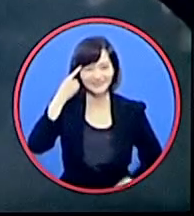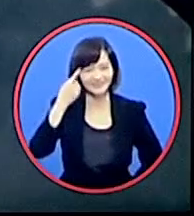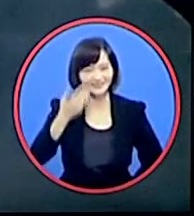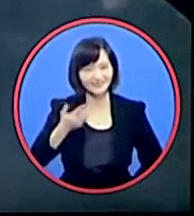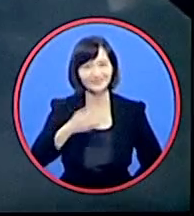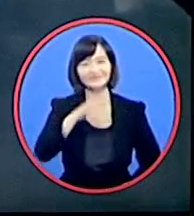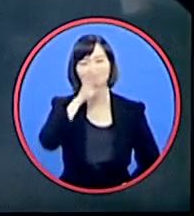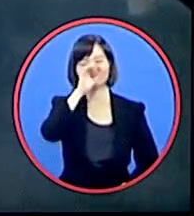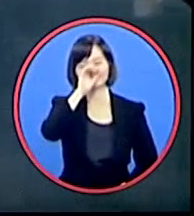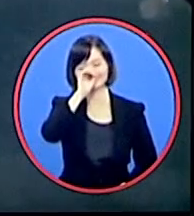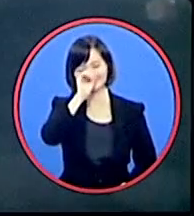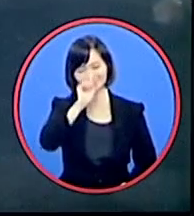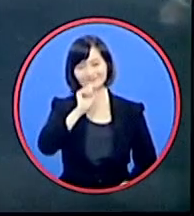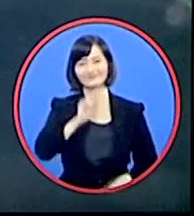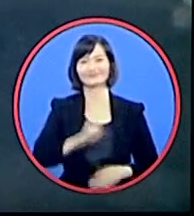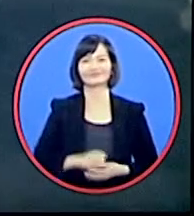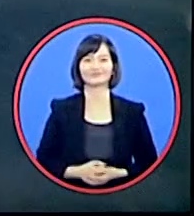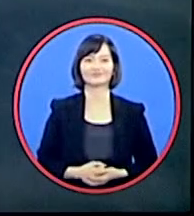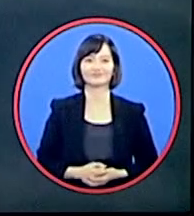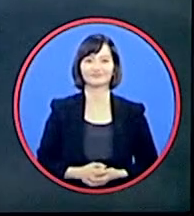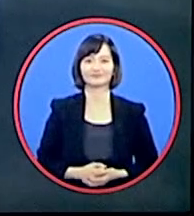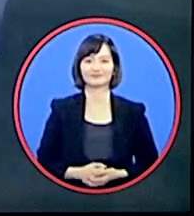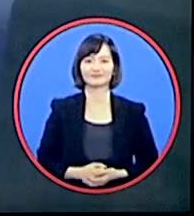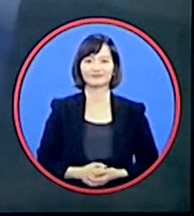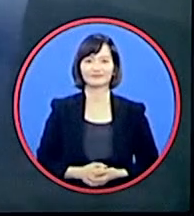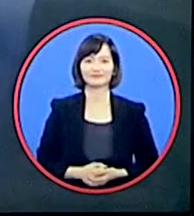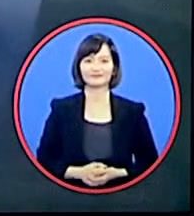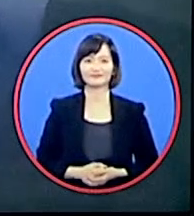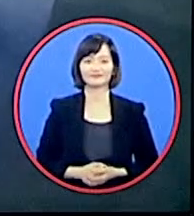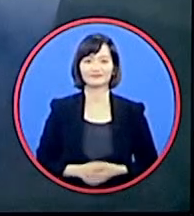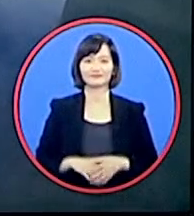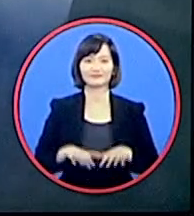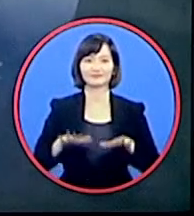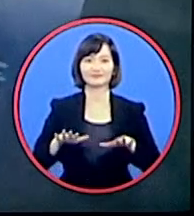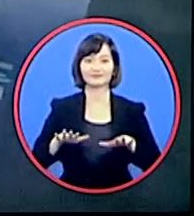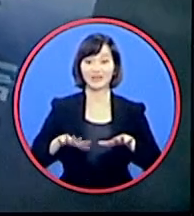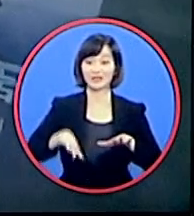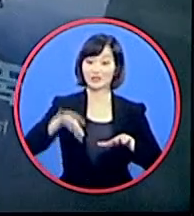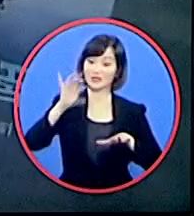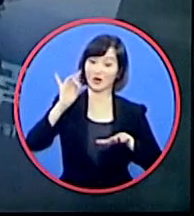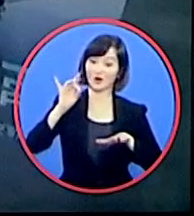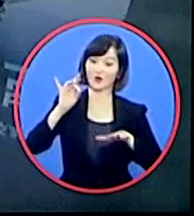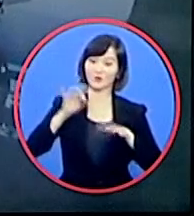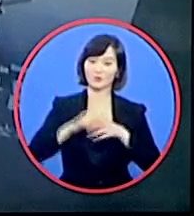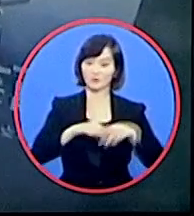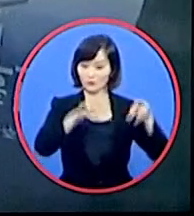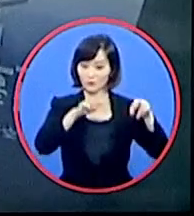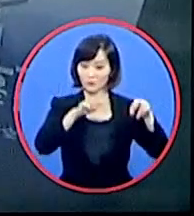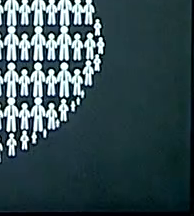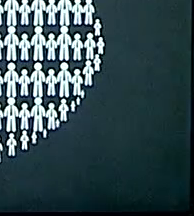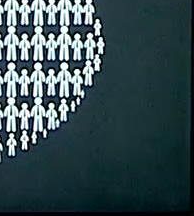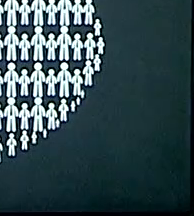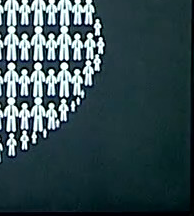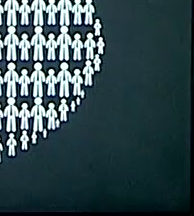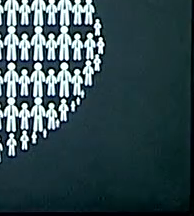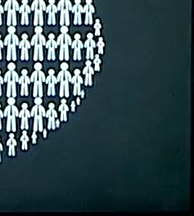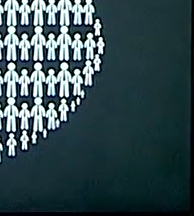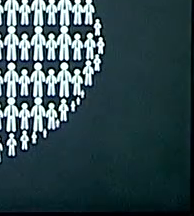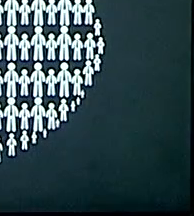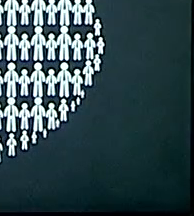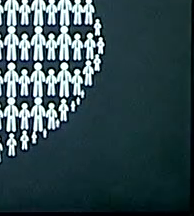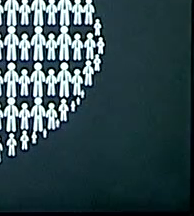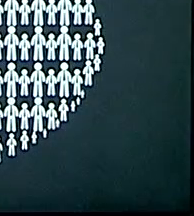후보의 말은 움 몸으로 통역하는 모습을 볼 수가 있는데요 오늘은 언어를 손으로 전해 주는 사람들 수와 언어